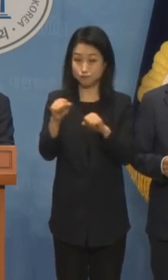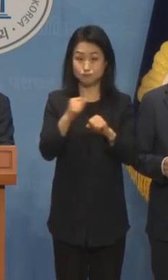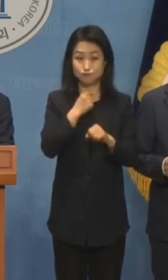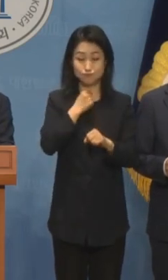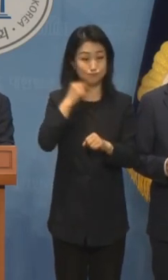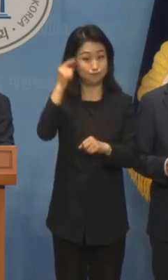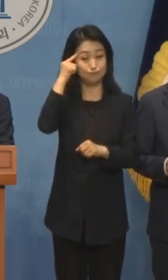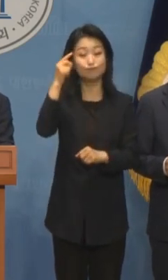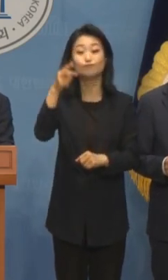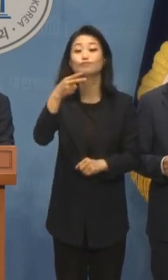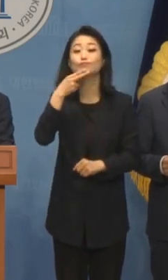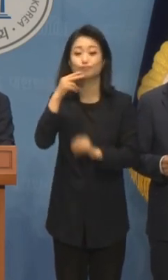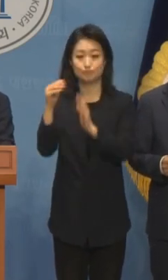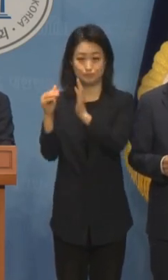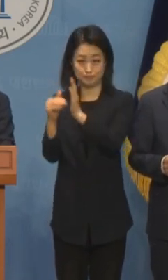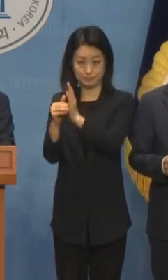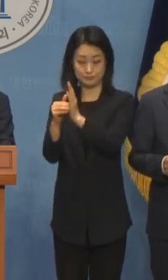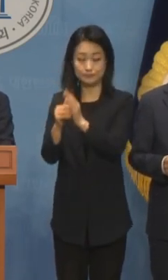않습니다.